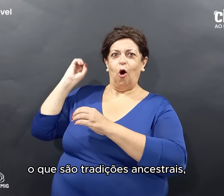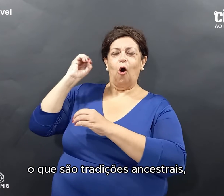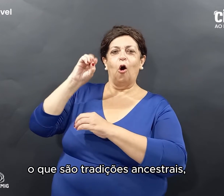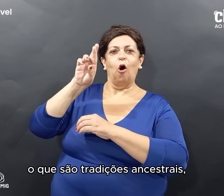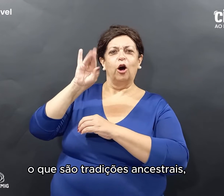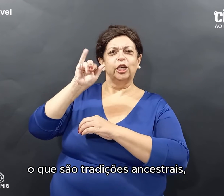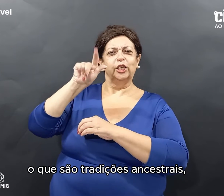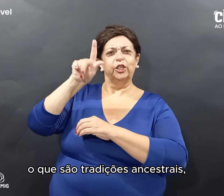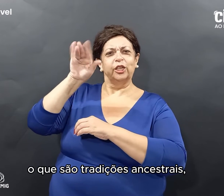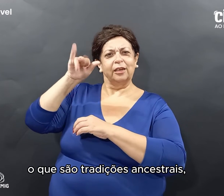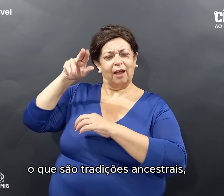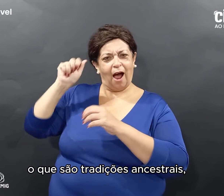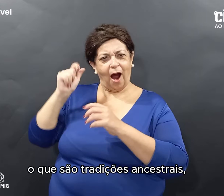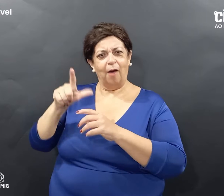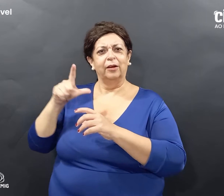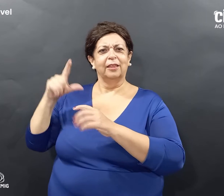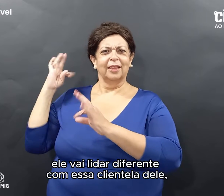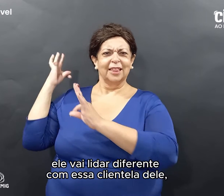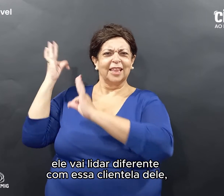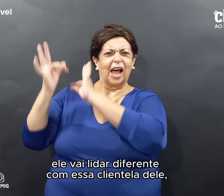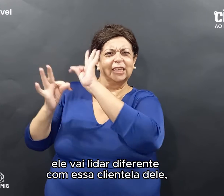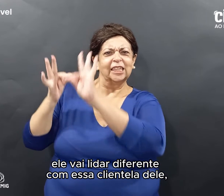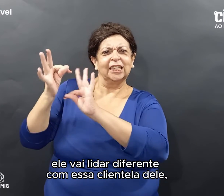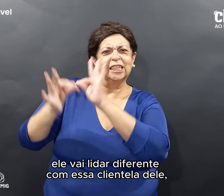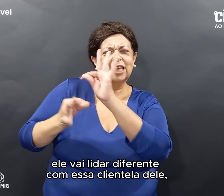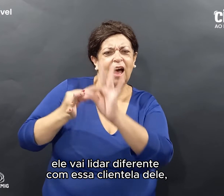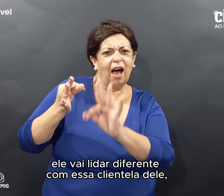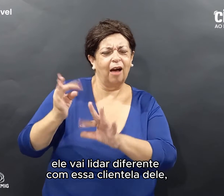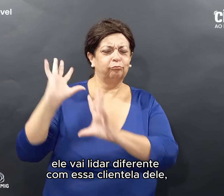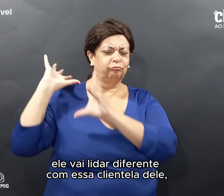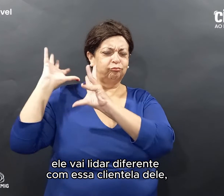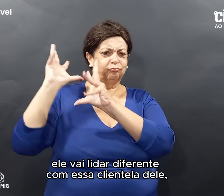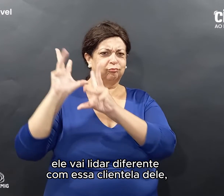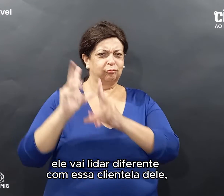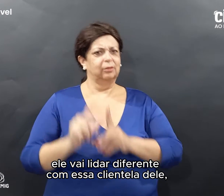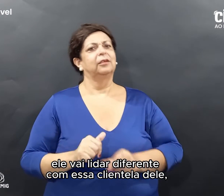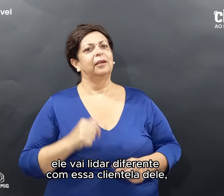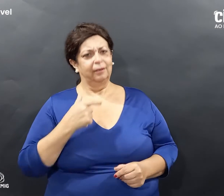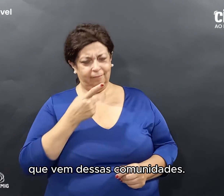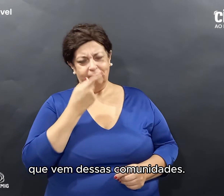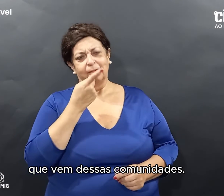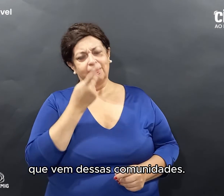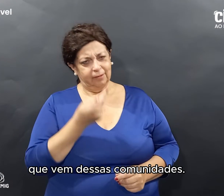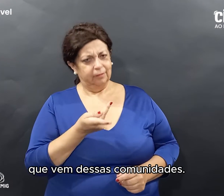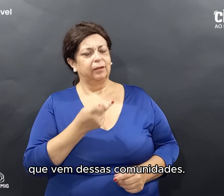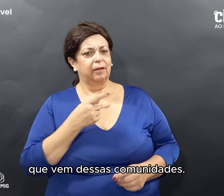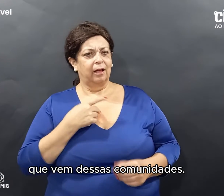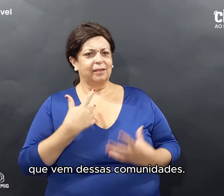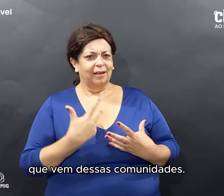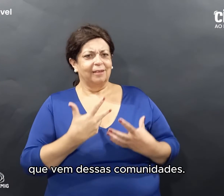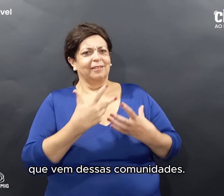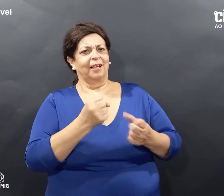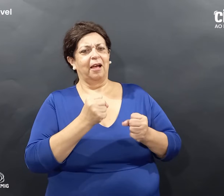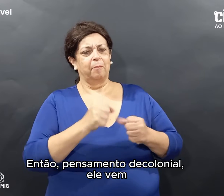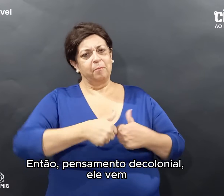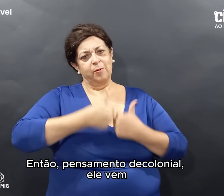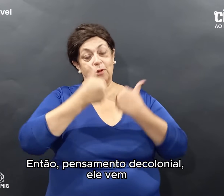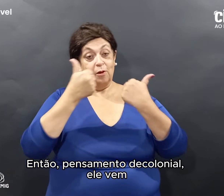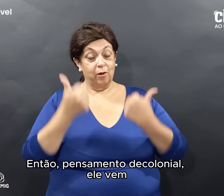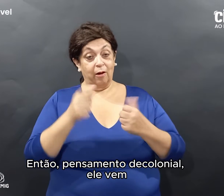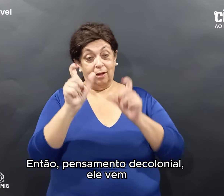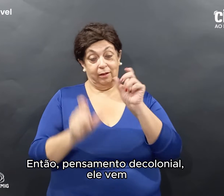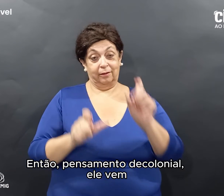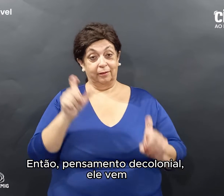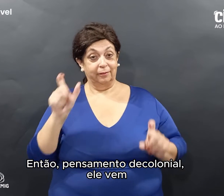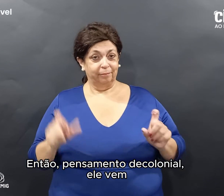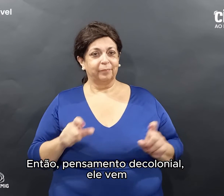são tradições ancestrais, ele vai lidar diferente com essa clientela dele, né? Que vem dessas comunidades. Então,